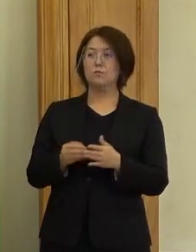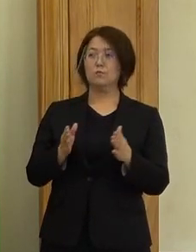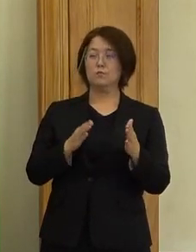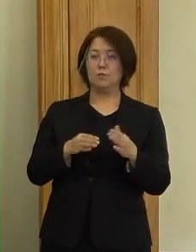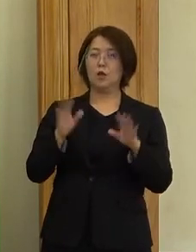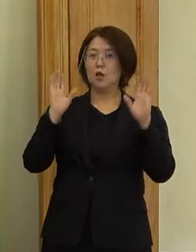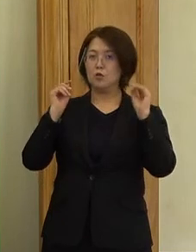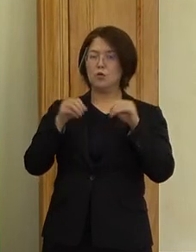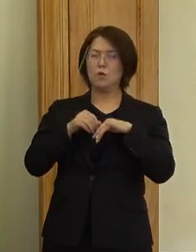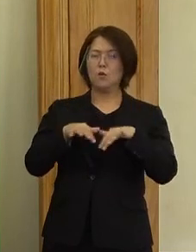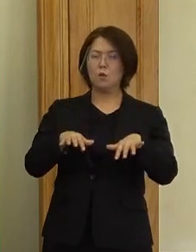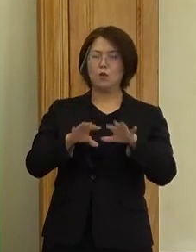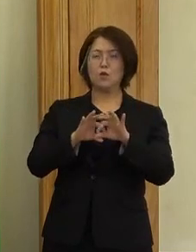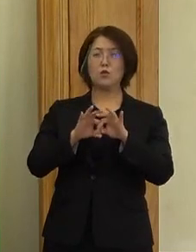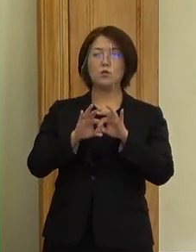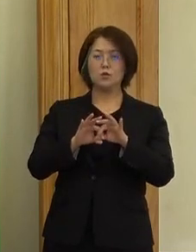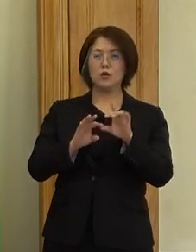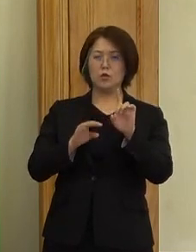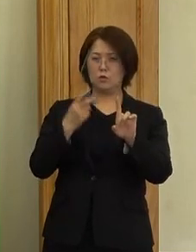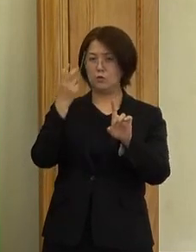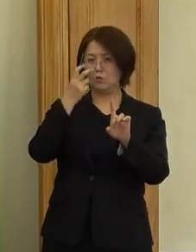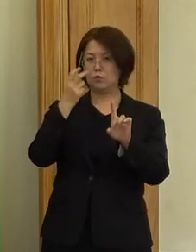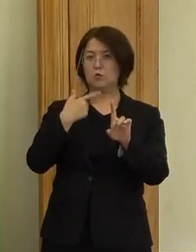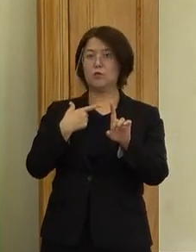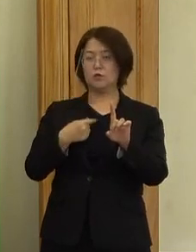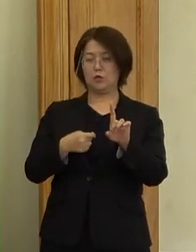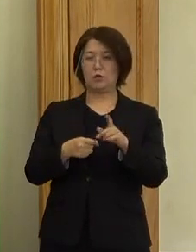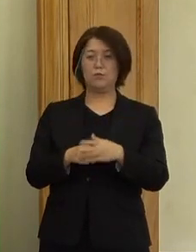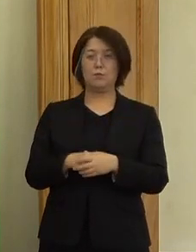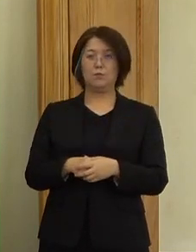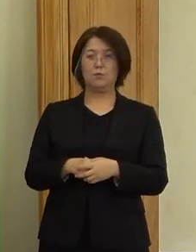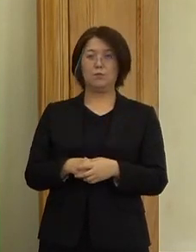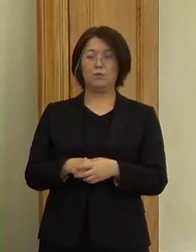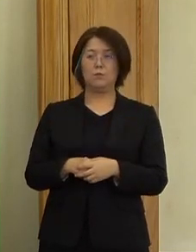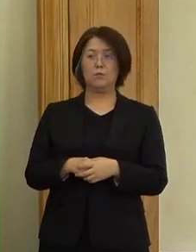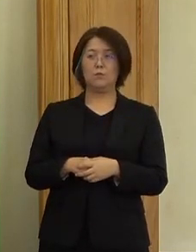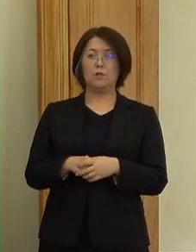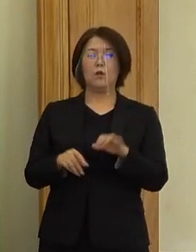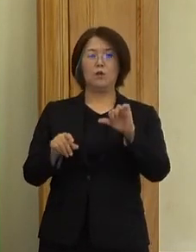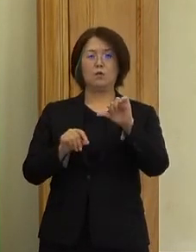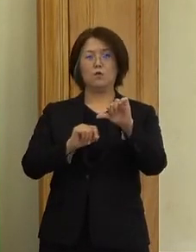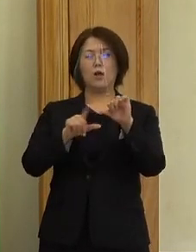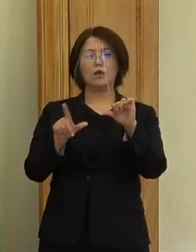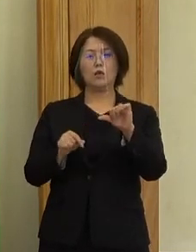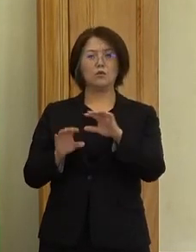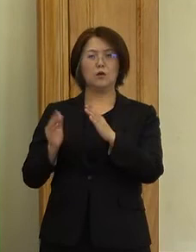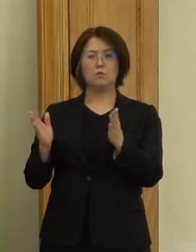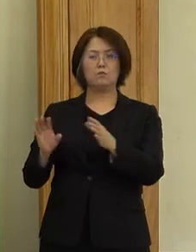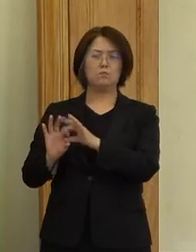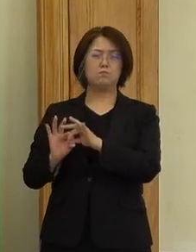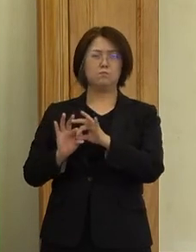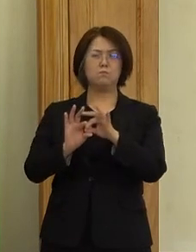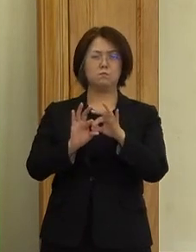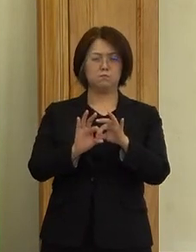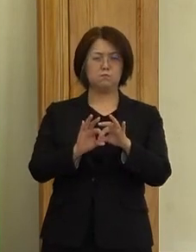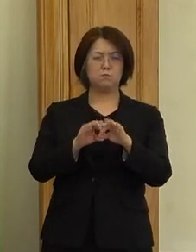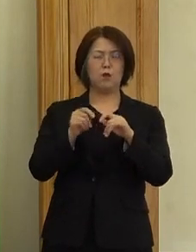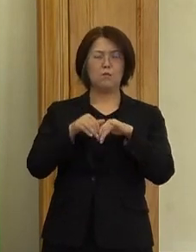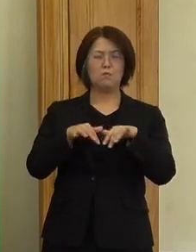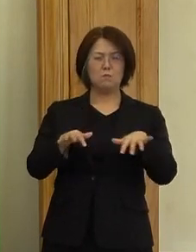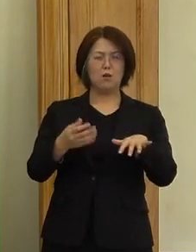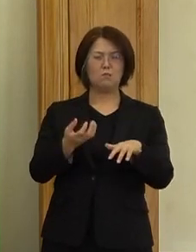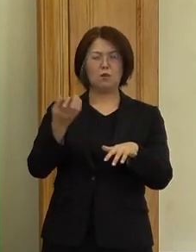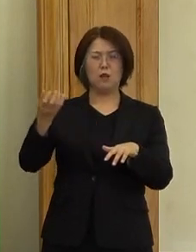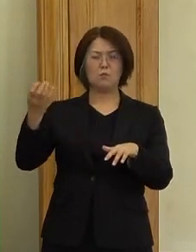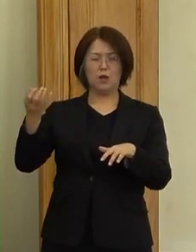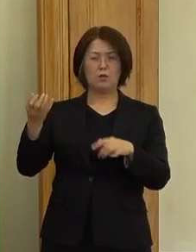と一点、確認になるんですけれども、この5ヶ月連続でその個人情報漏洩というのが起きている、いわば異